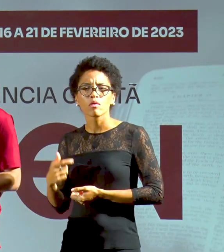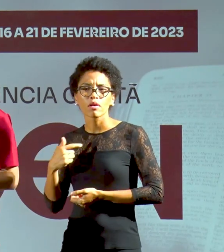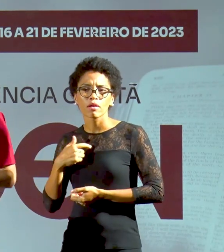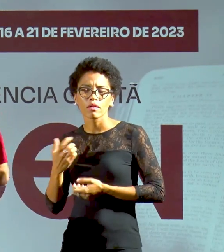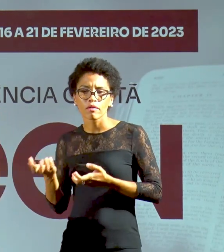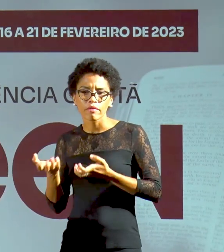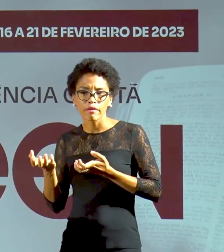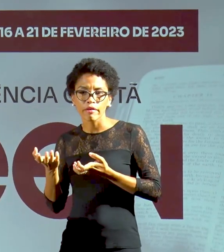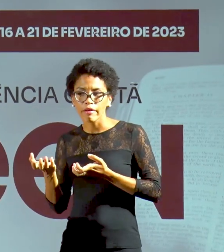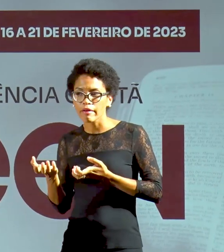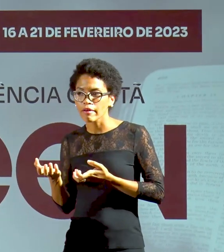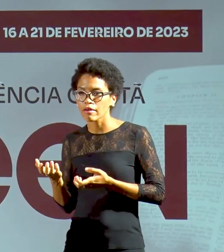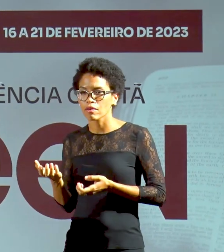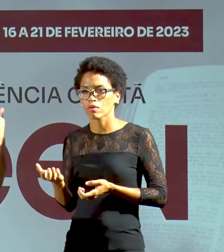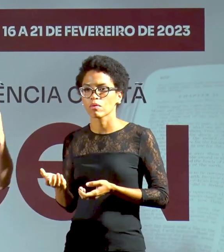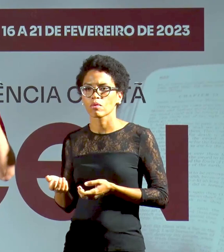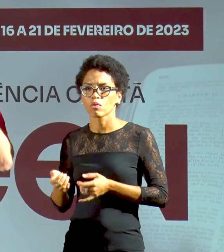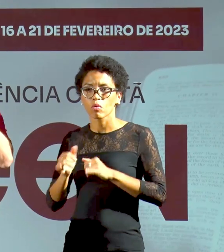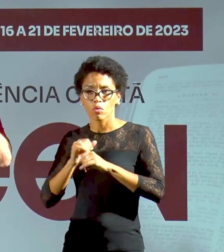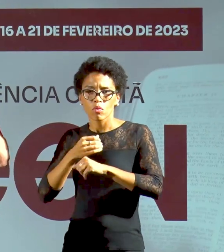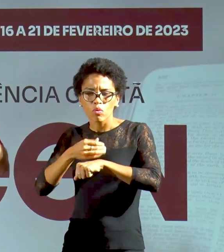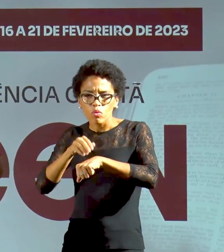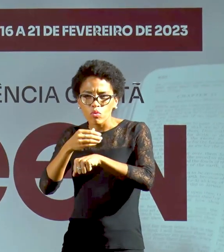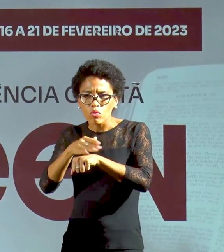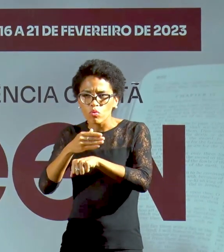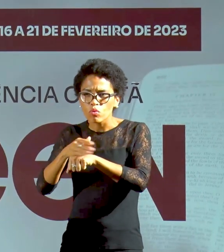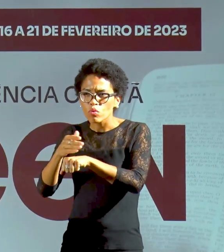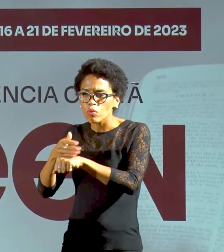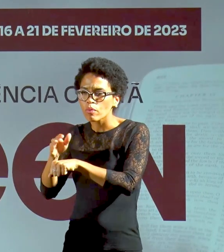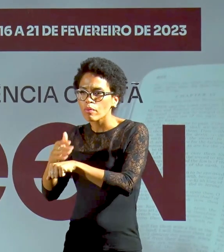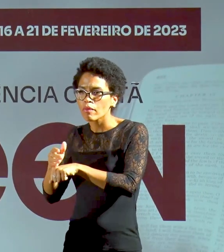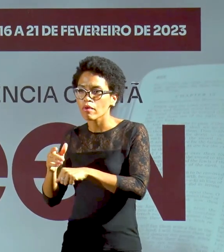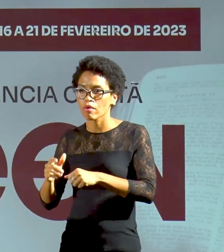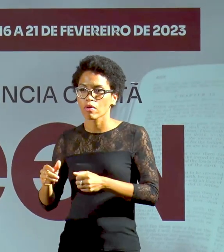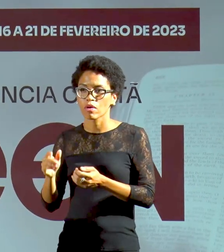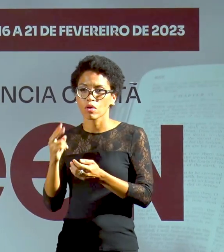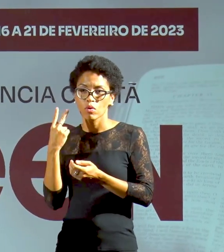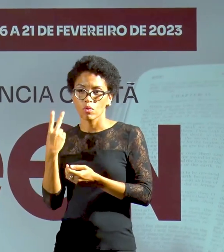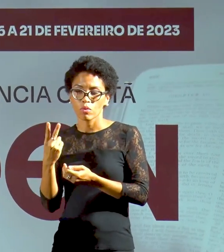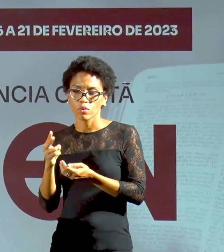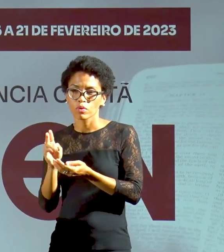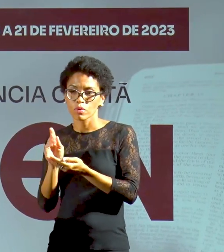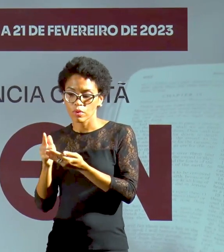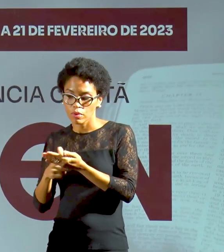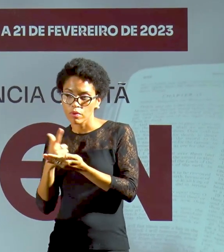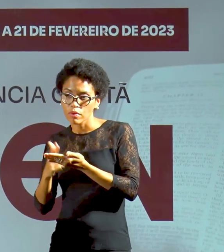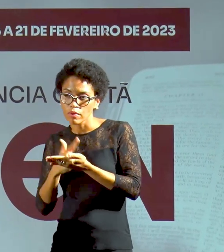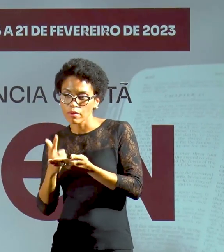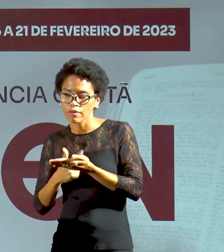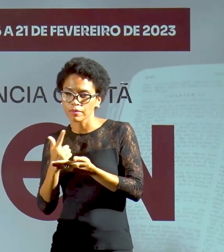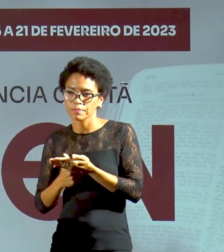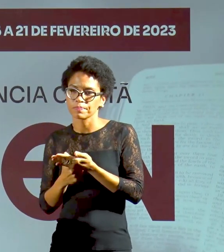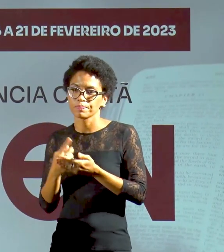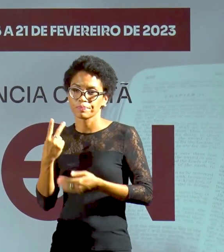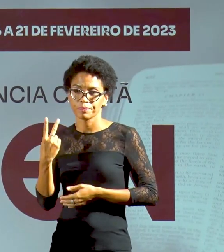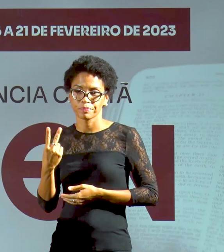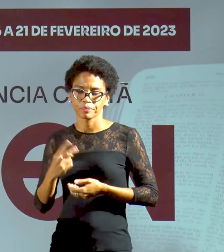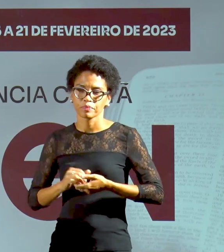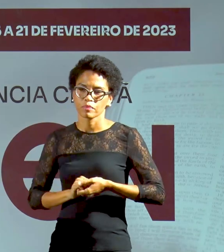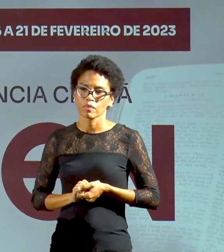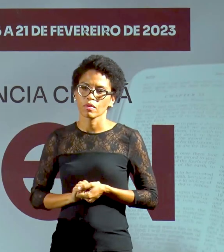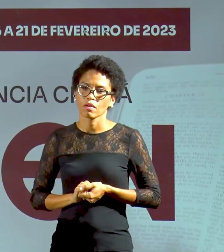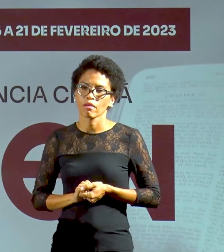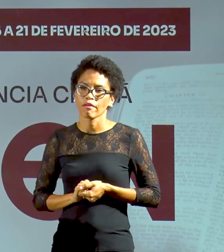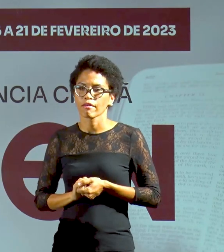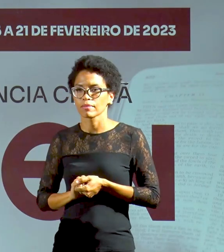dois livros um eu lancei ano passado e o outro Estou lançando esse ano pela Editora da visão que da consciência cristã da